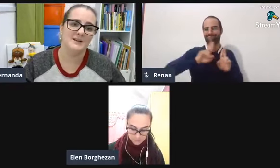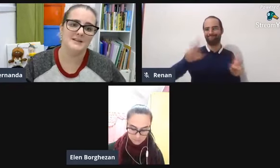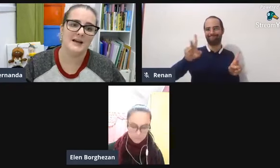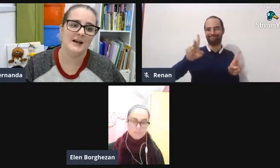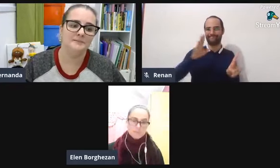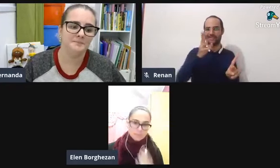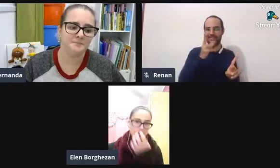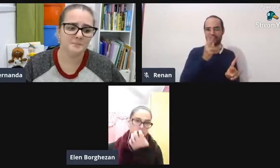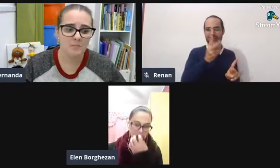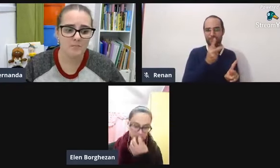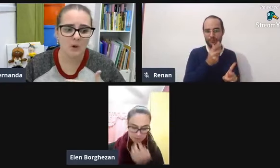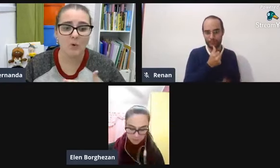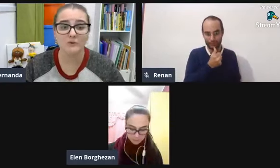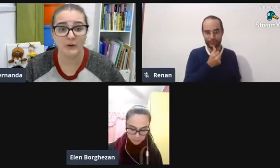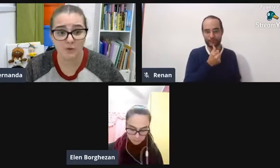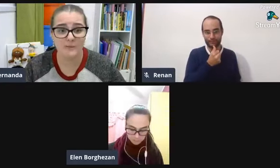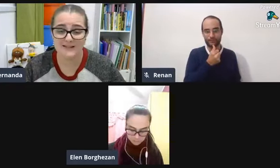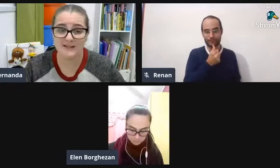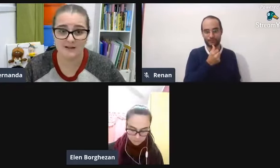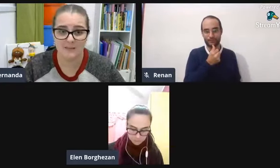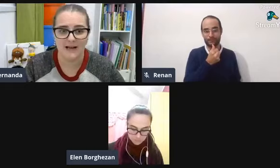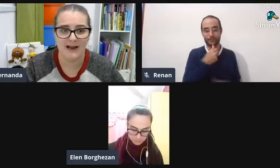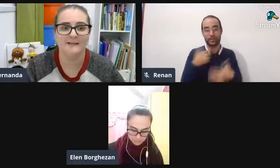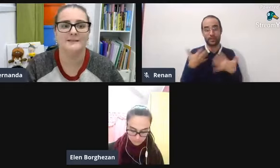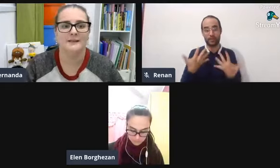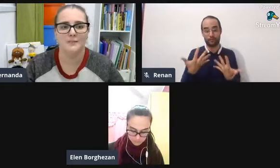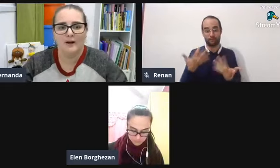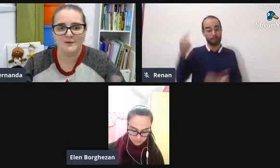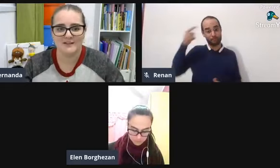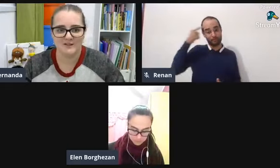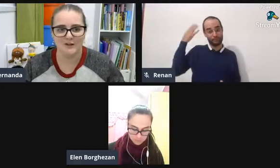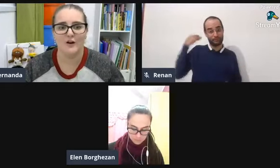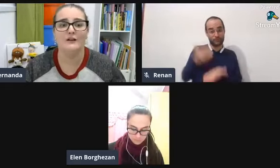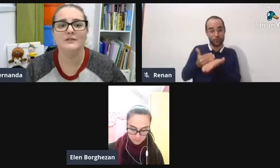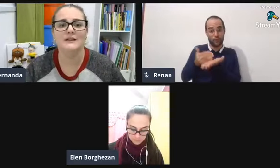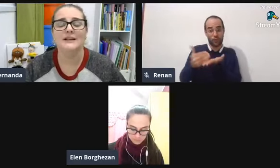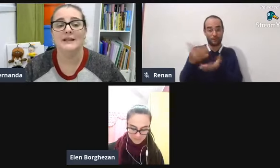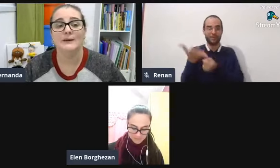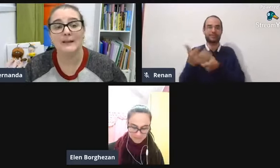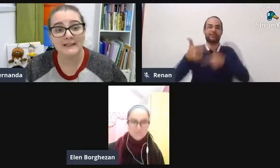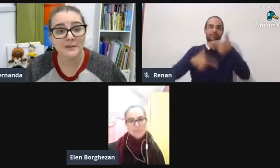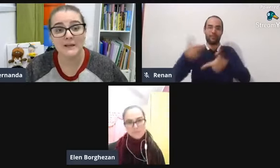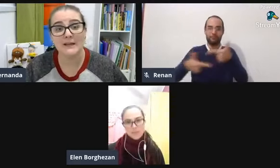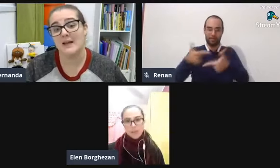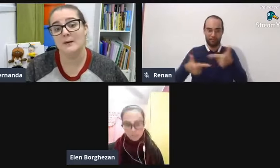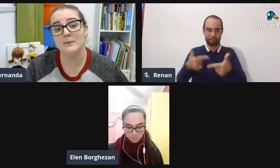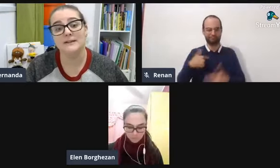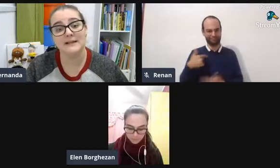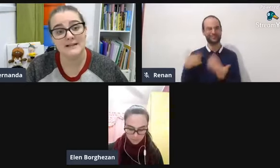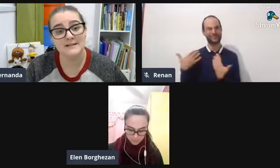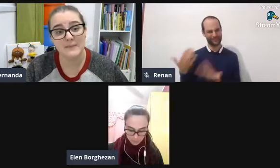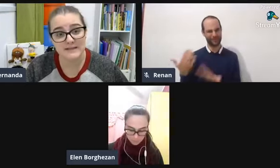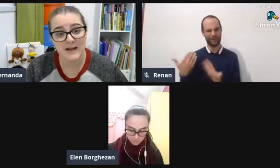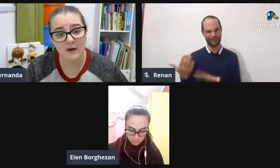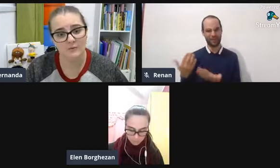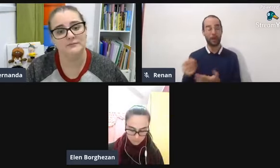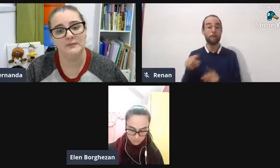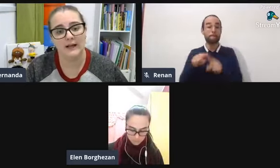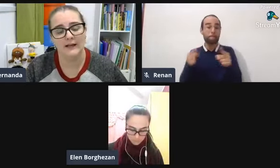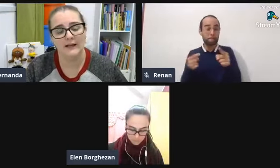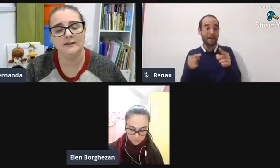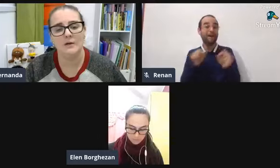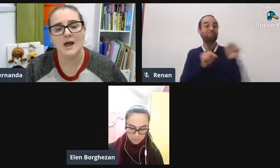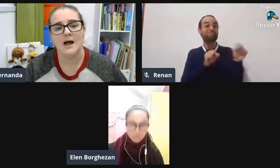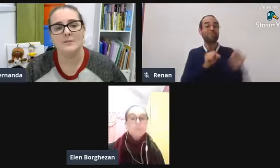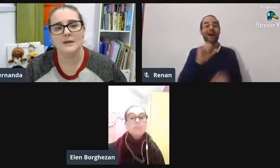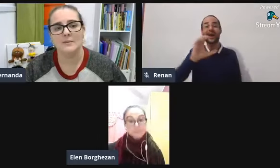gente for pensar, quando eu comecei a trabalhar, embora eu seja nova, eu ainda peguei a época da classe especial,